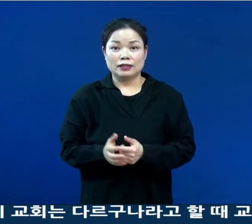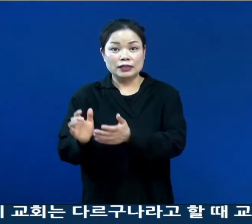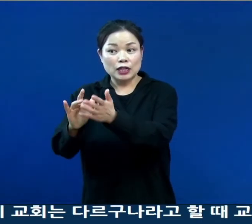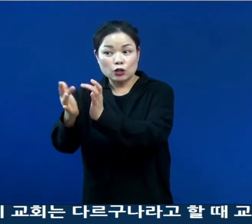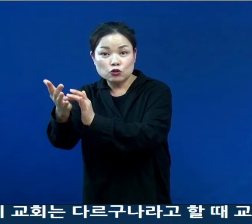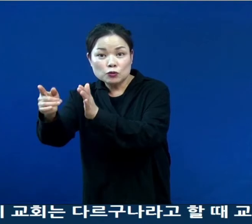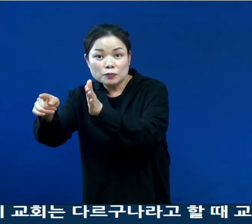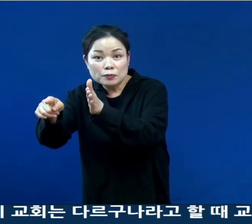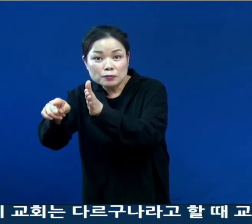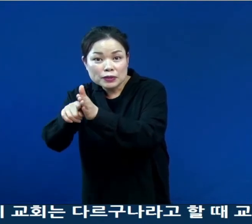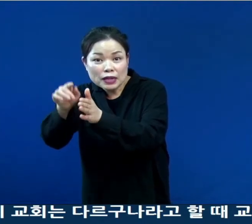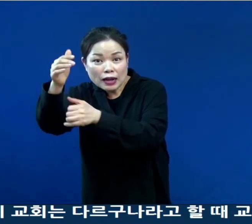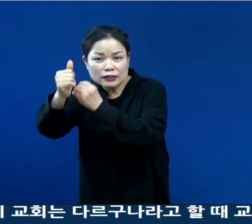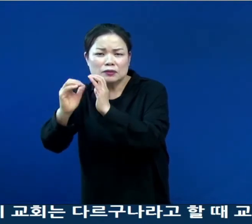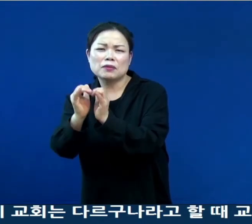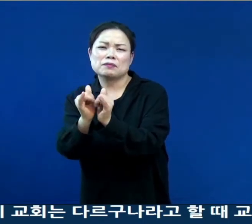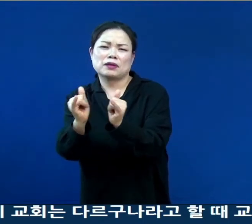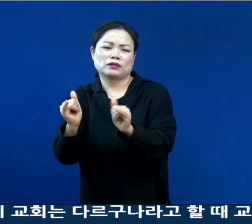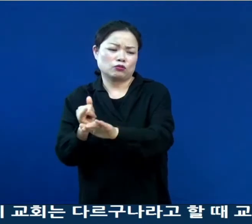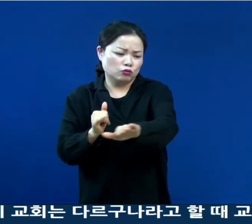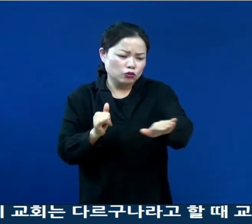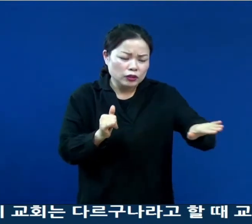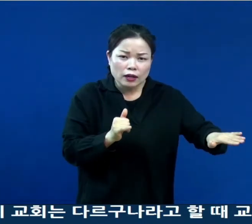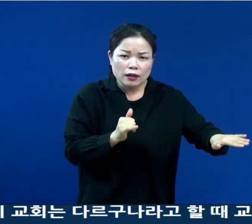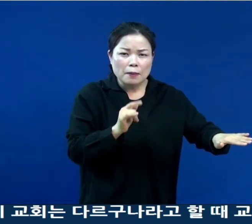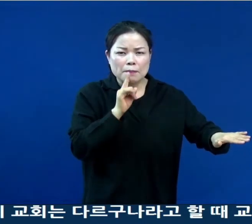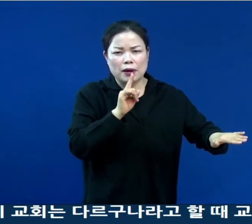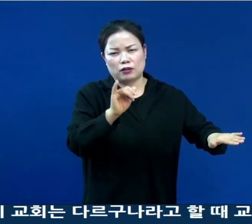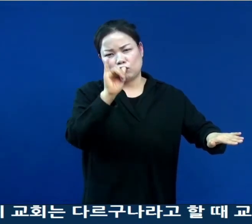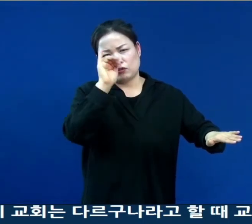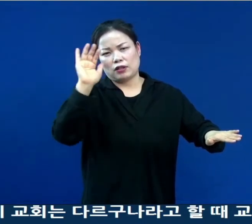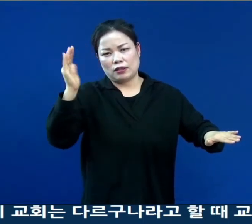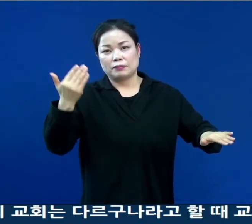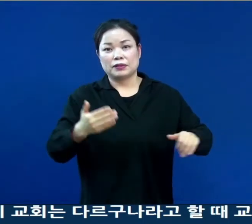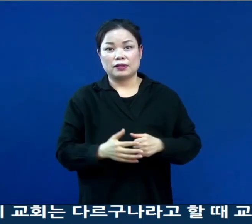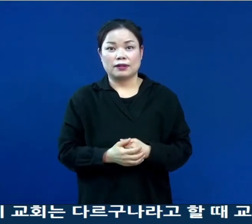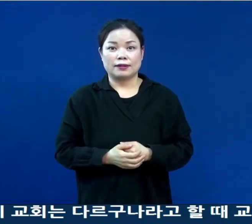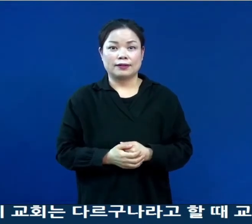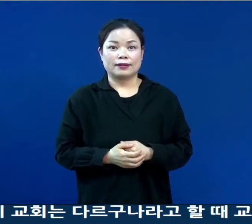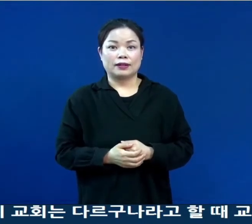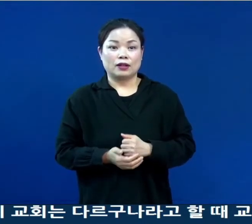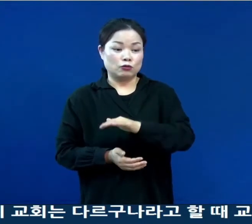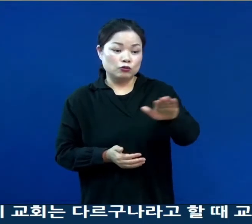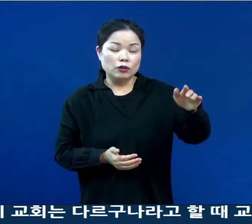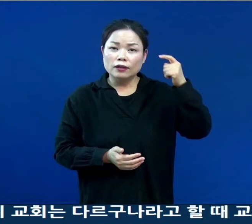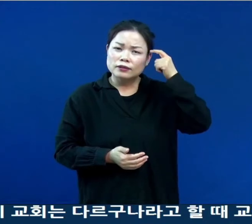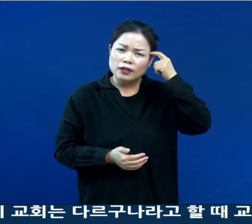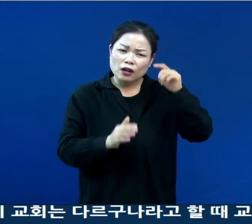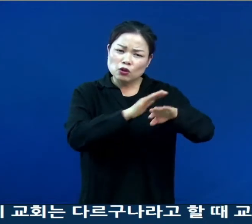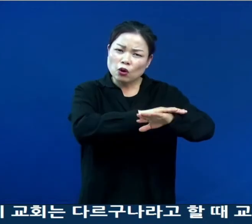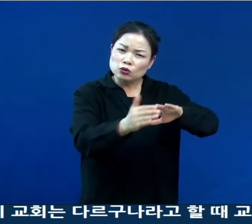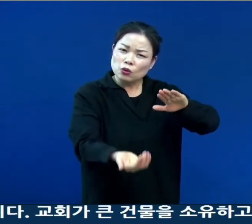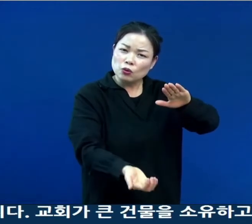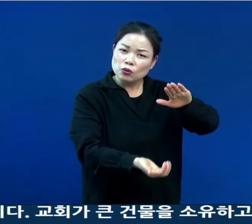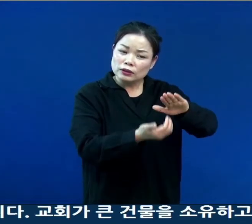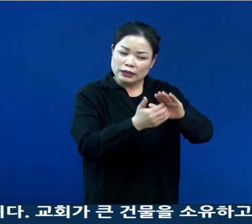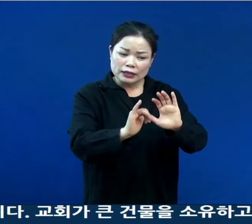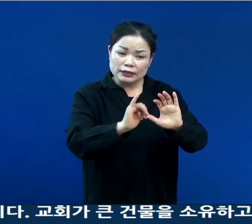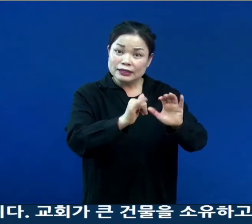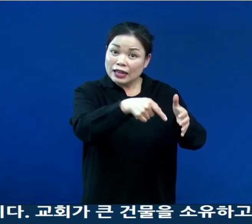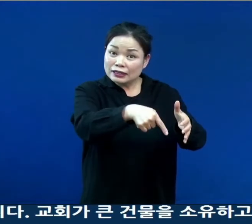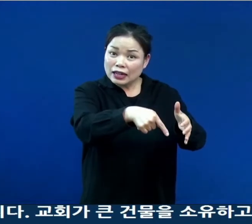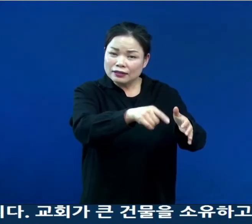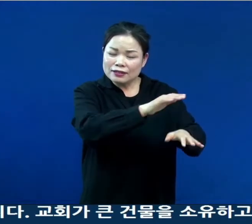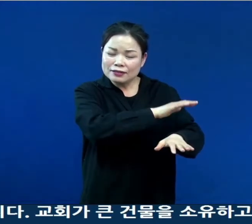예수님을 믿는 하나님의 백성된 우리가 이렇게 말을 할 수 있어야 됩니다. 우리가 생각하는 형통은